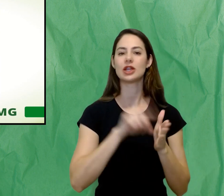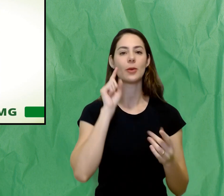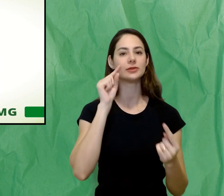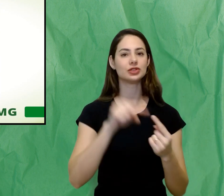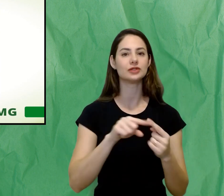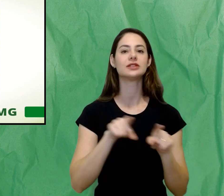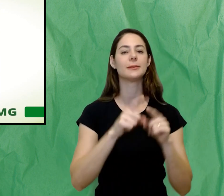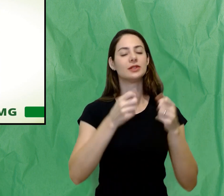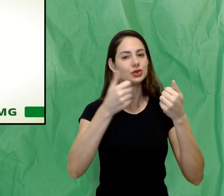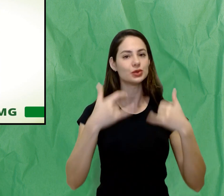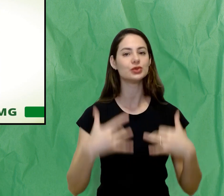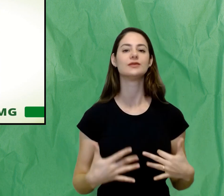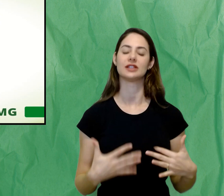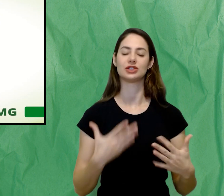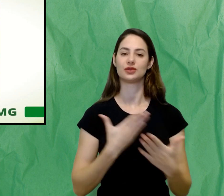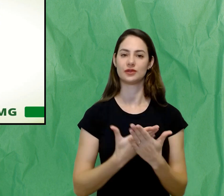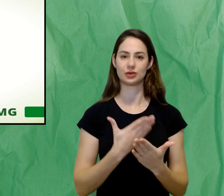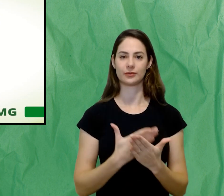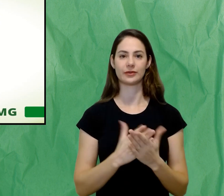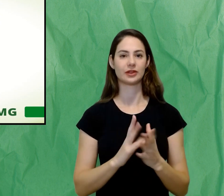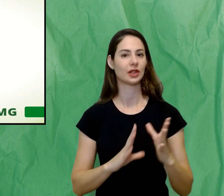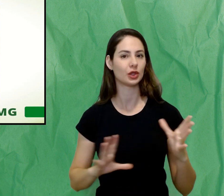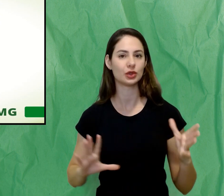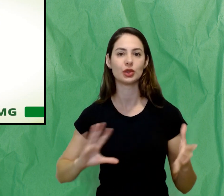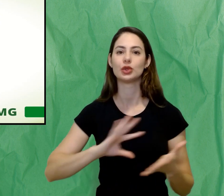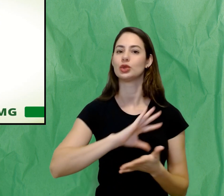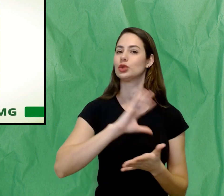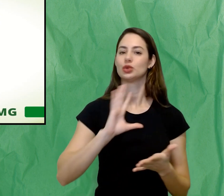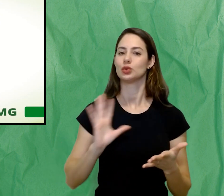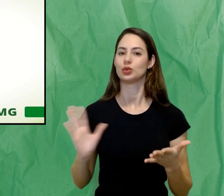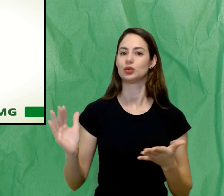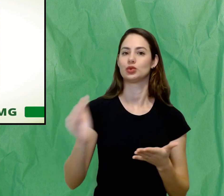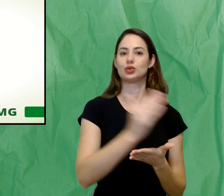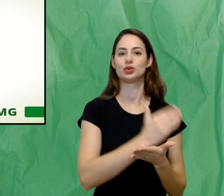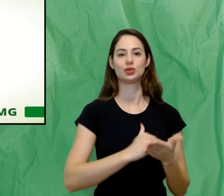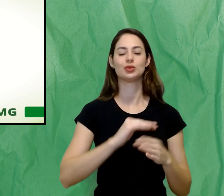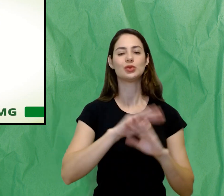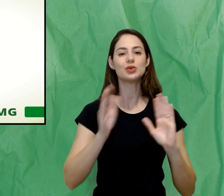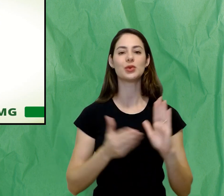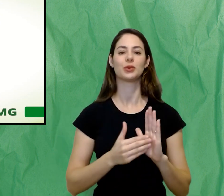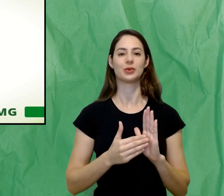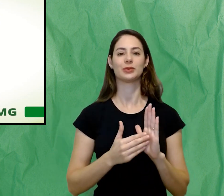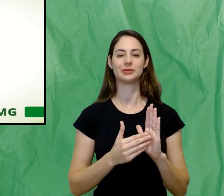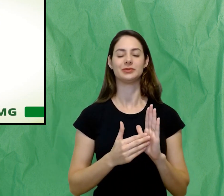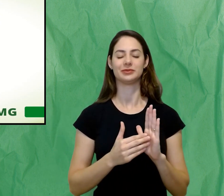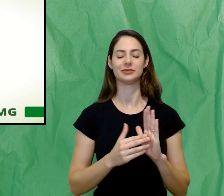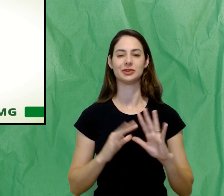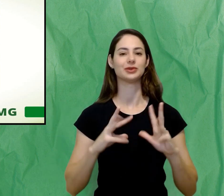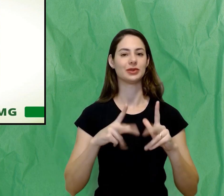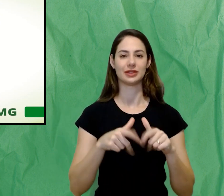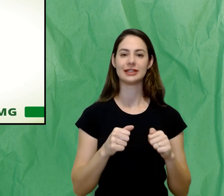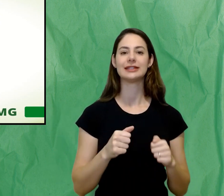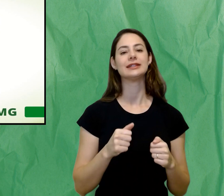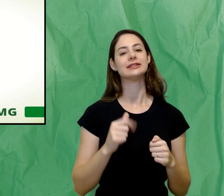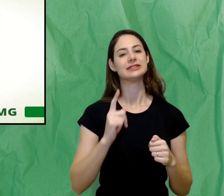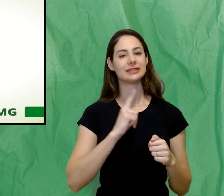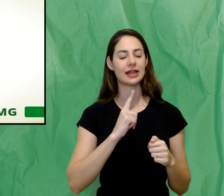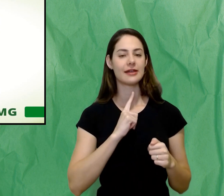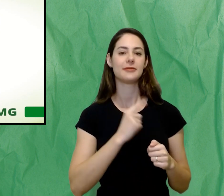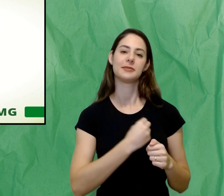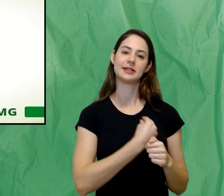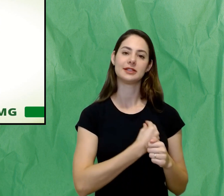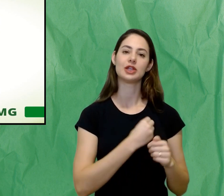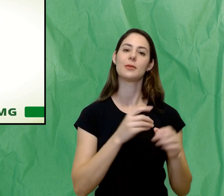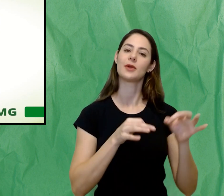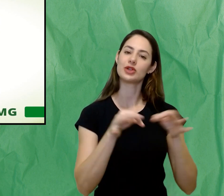e as justificativas do estudo. Então, ela vai englobar todos aqueles aspectos que geralmente estão presentes